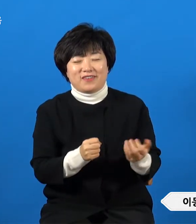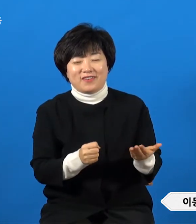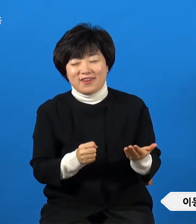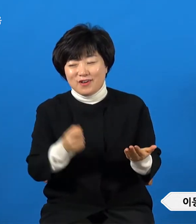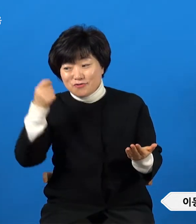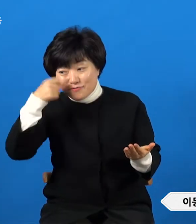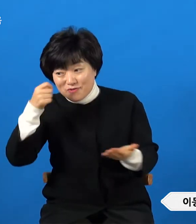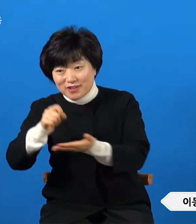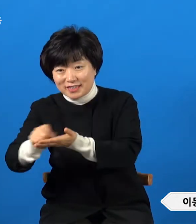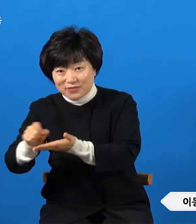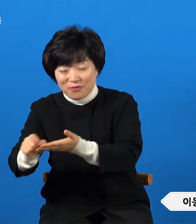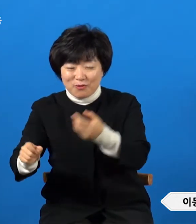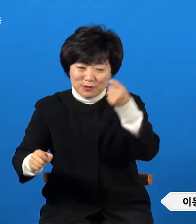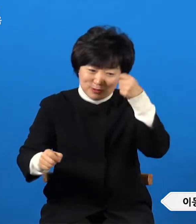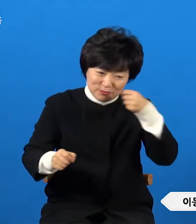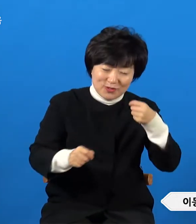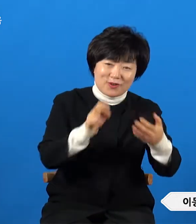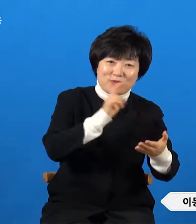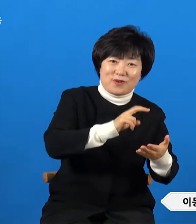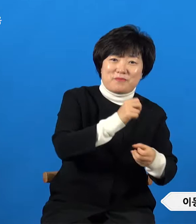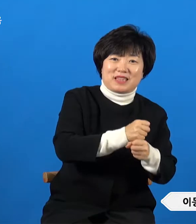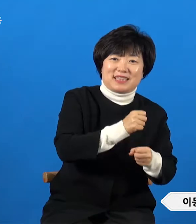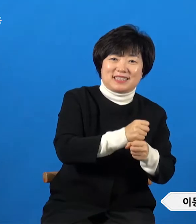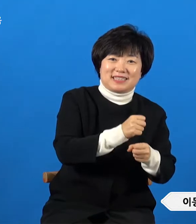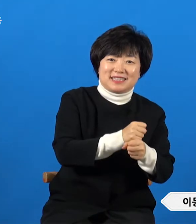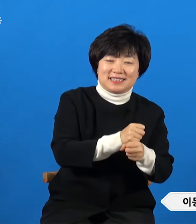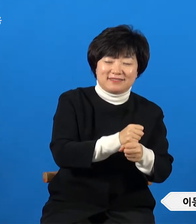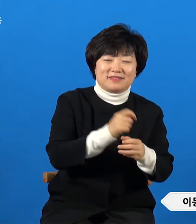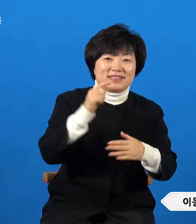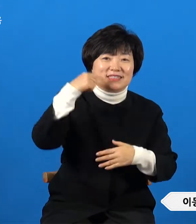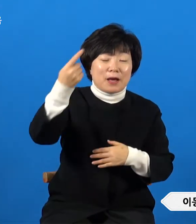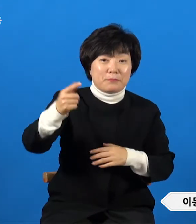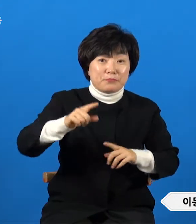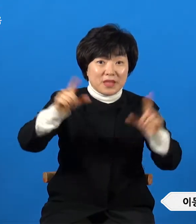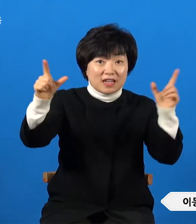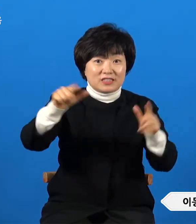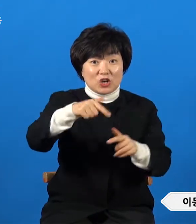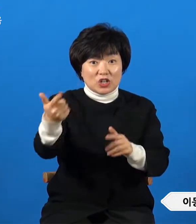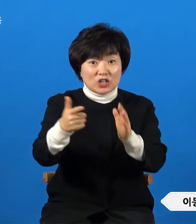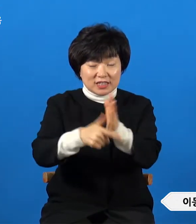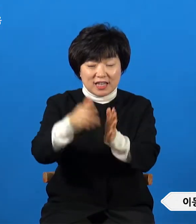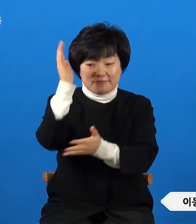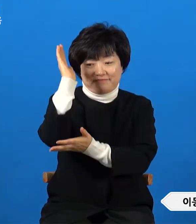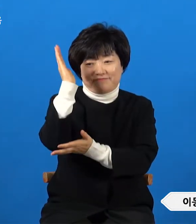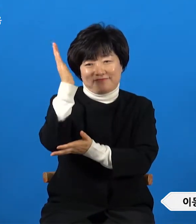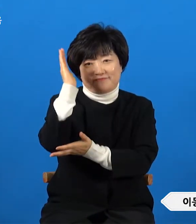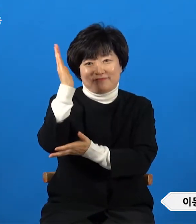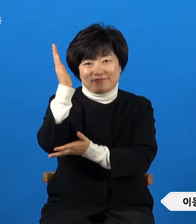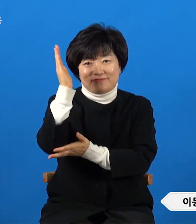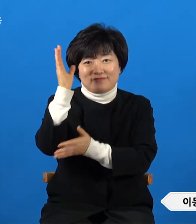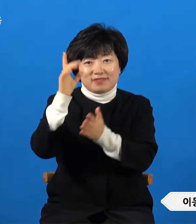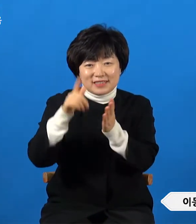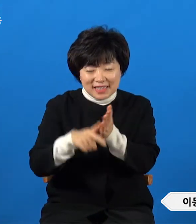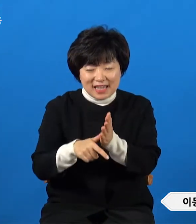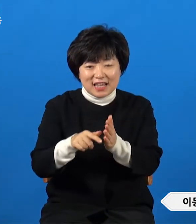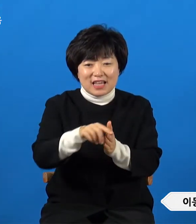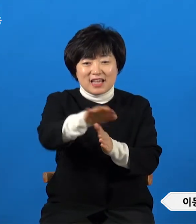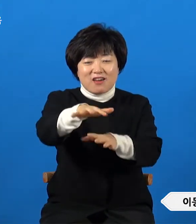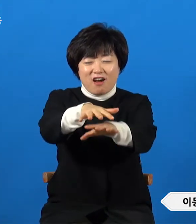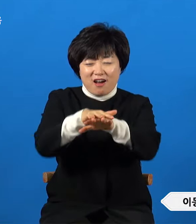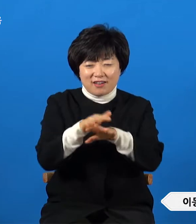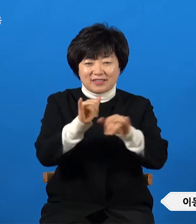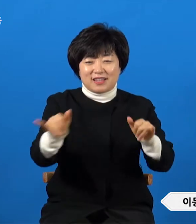작사하고 눈물로 작곡된 찬송. 그 다음날 저녁 이 찬송을 부르면서 그 집회 장소는